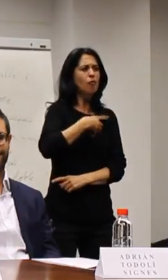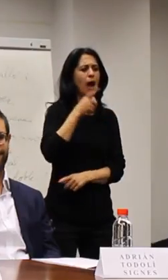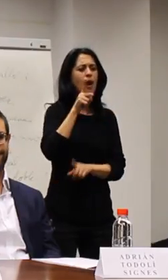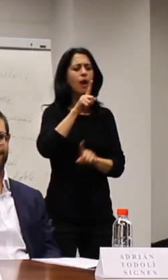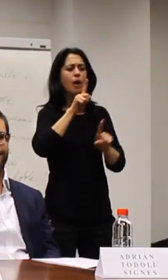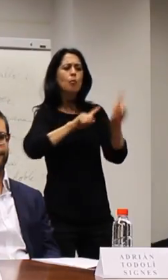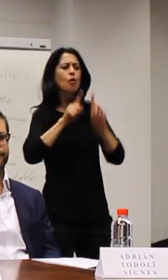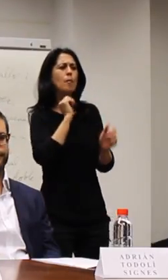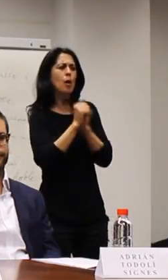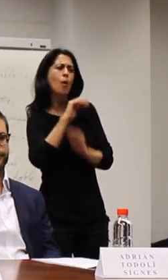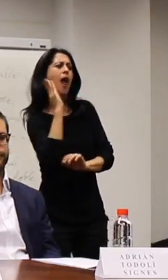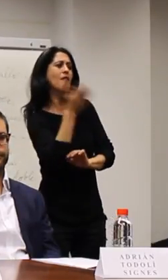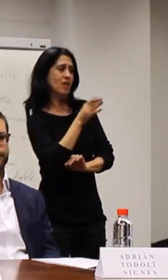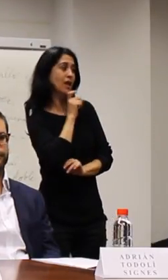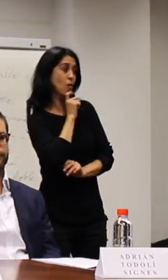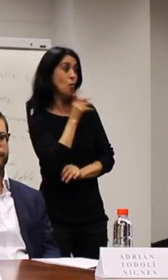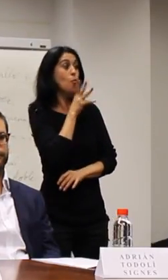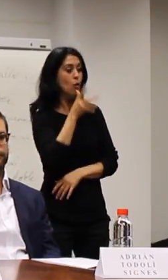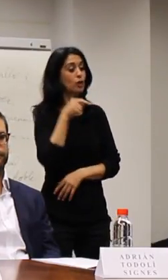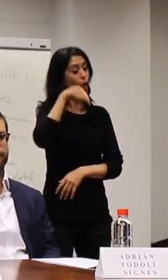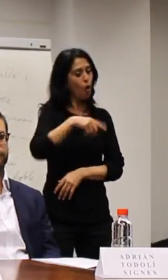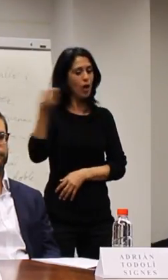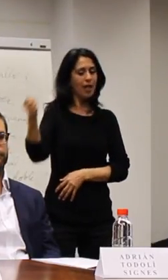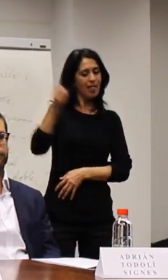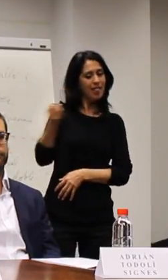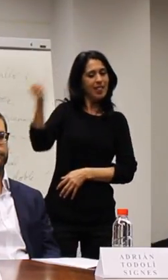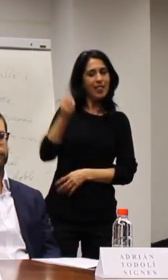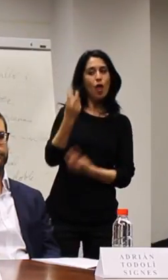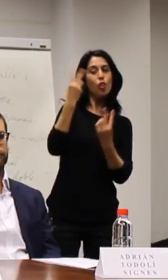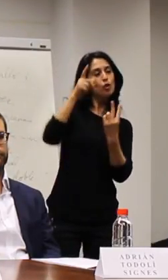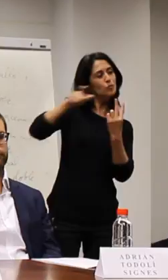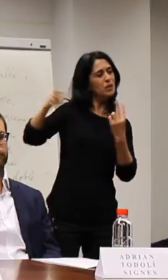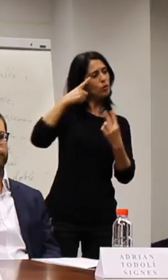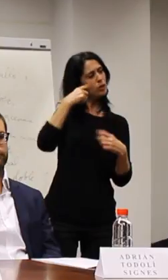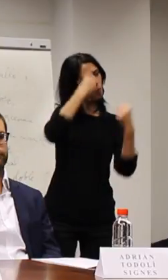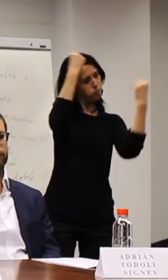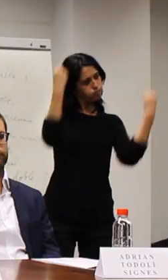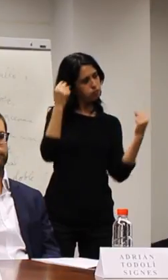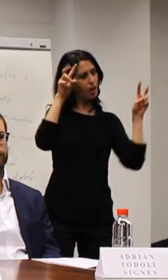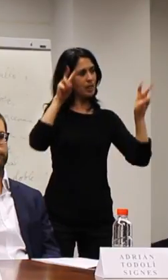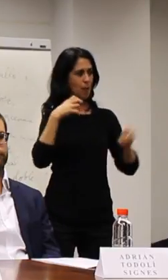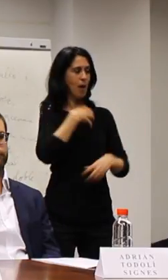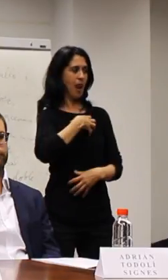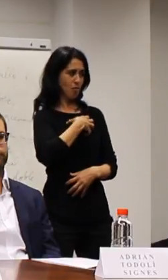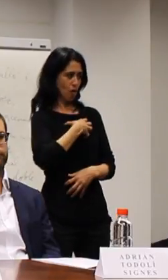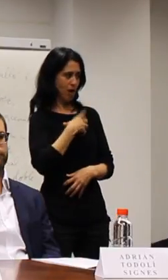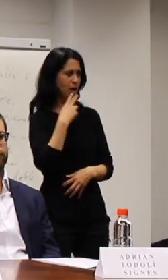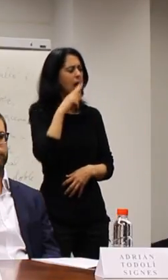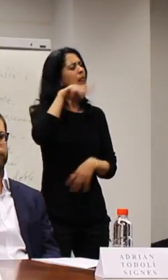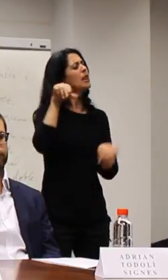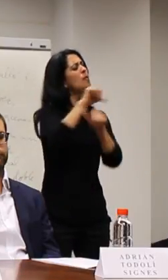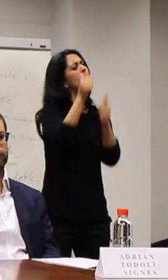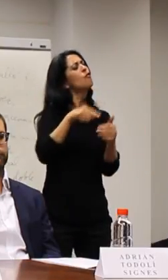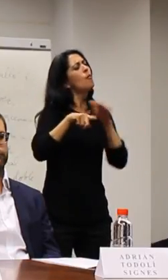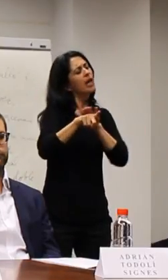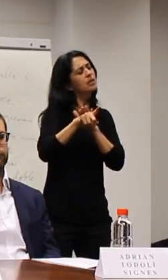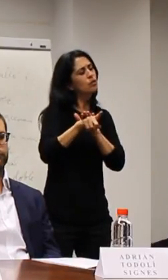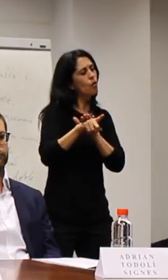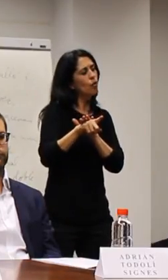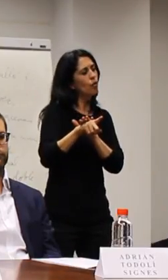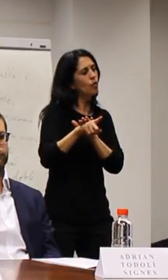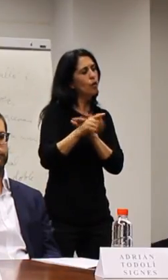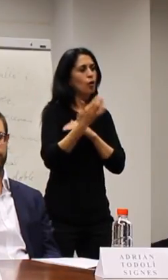a dos especialistas de ese mundo que nos van a acercar a esos riesgos, también en el modelo de gestión, también en el